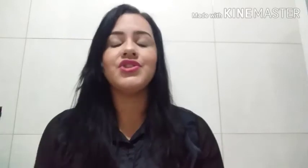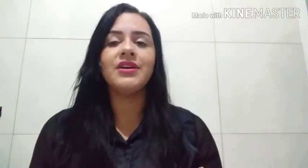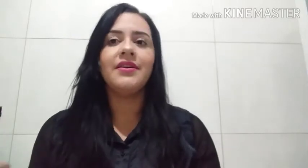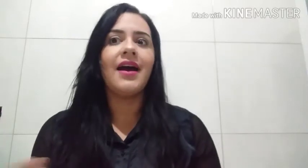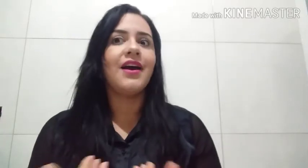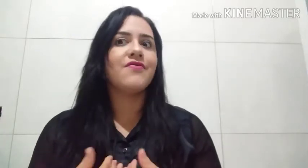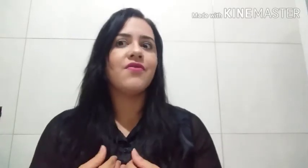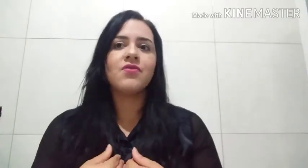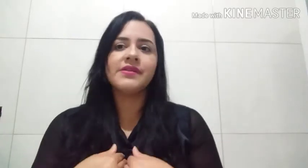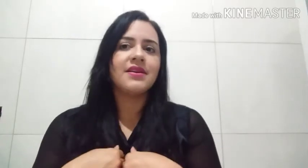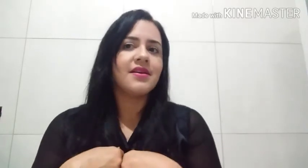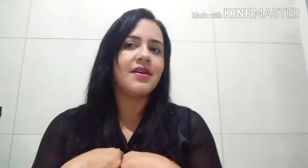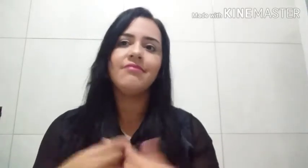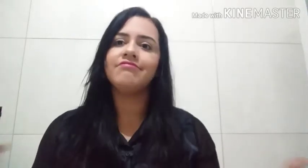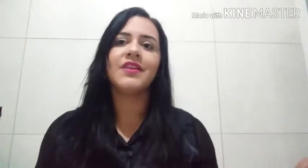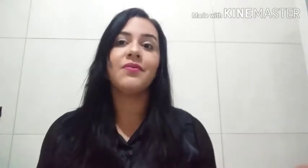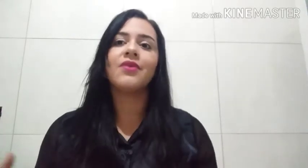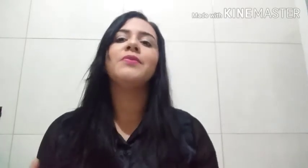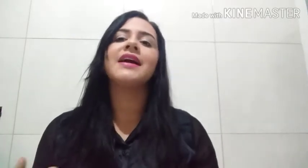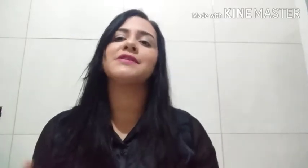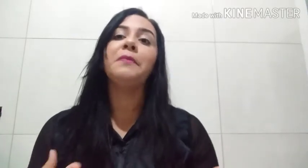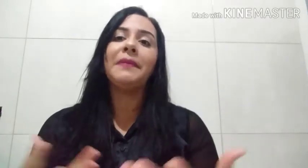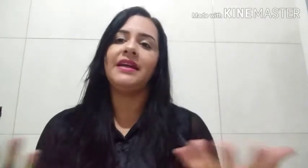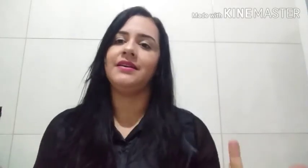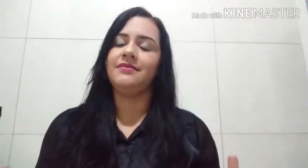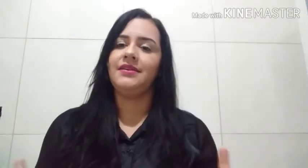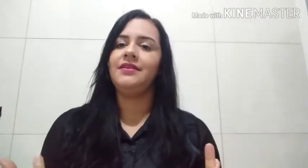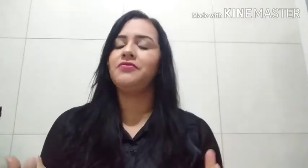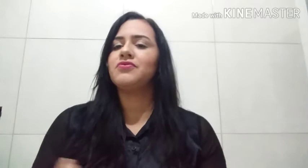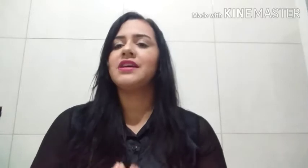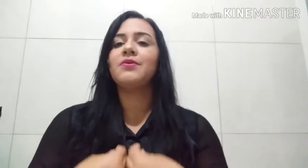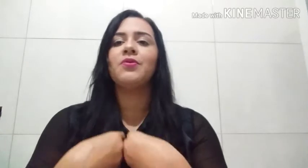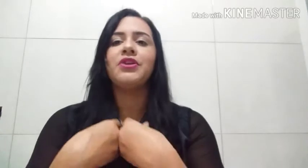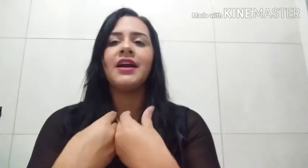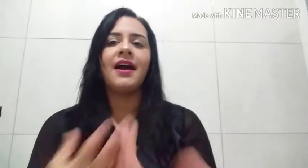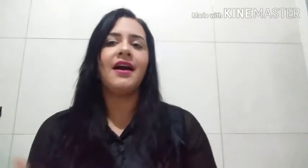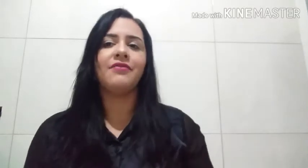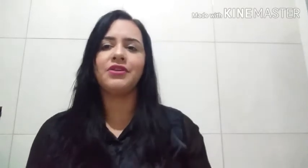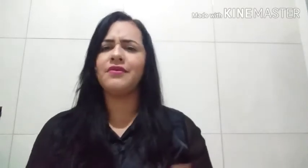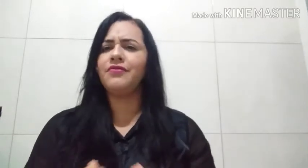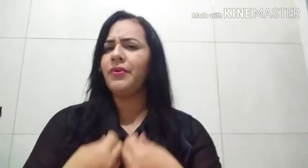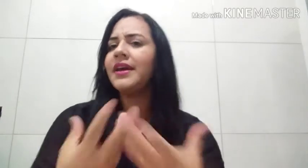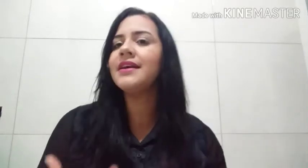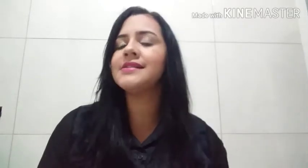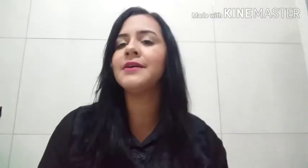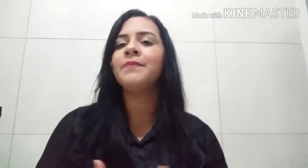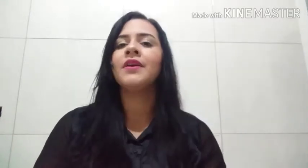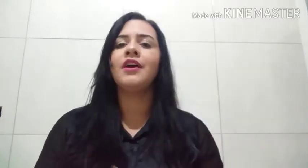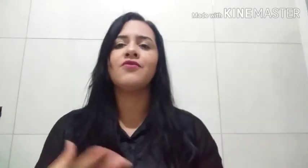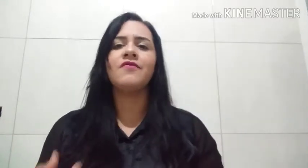datilologia, eu vou conseguir ter uma comunicação plena, né? Eu vou conseguir me comunicar, eu vou ter uma fluência, eu vou